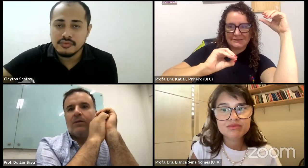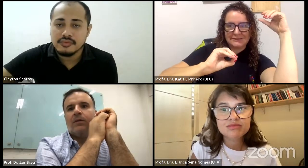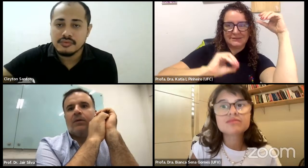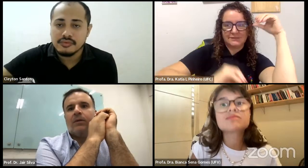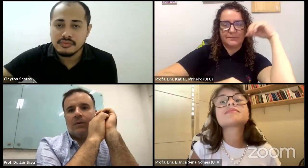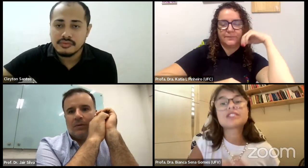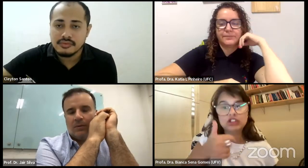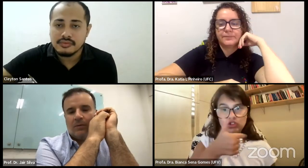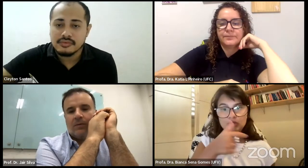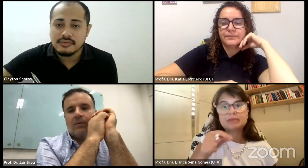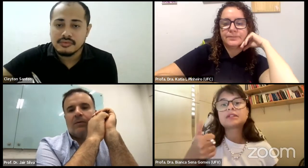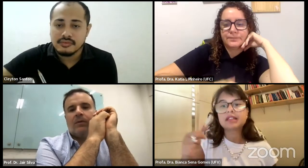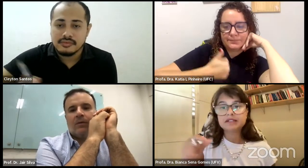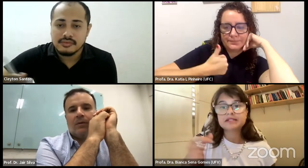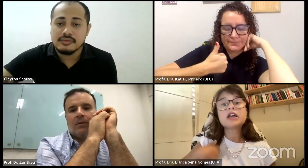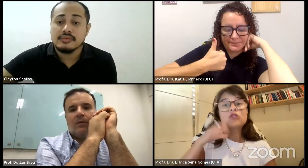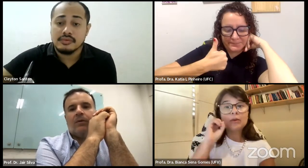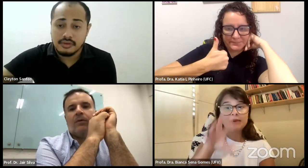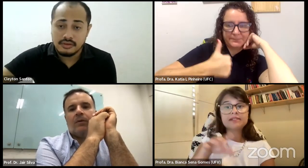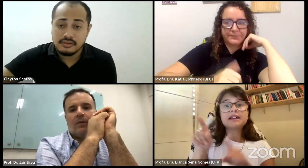Diniz. Ah. 2010.